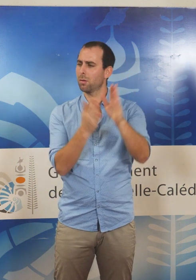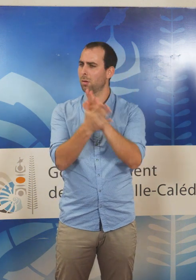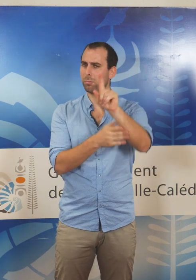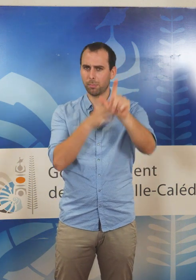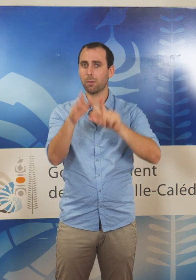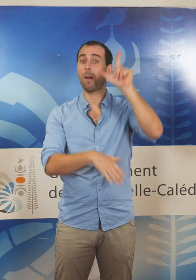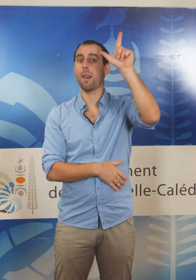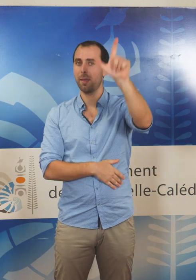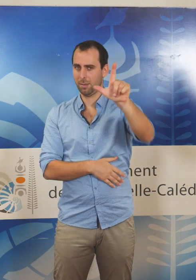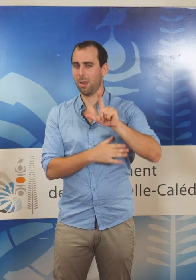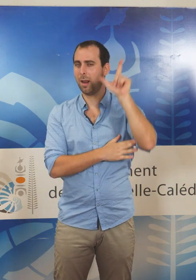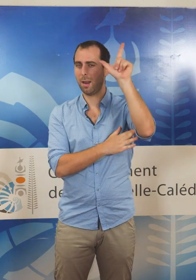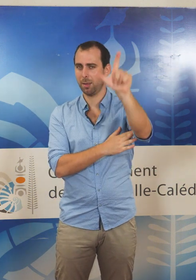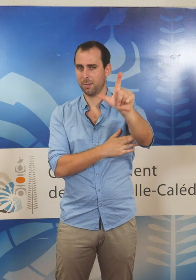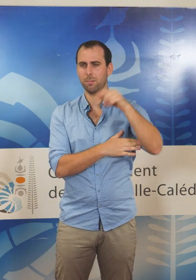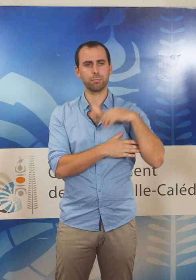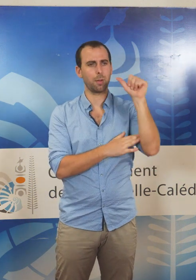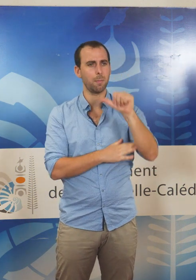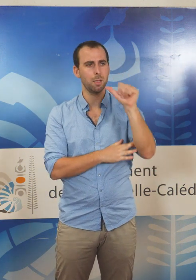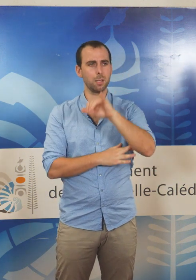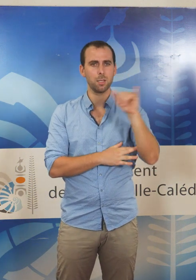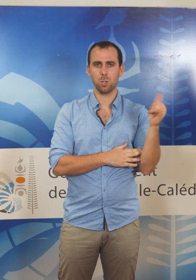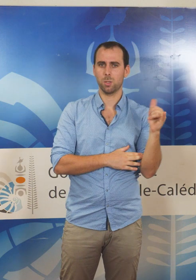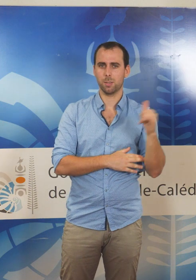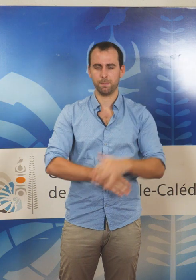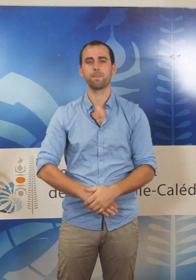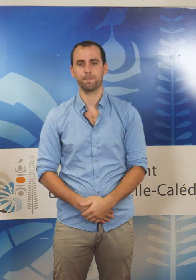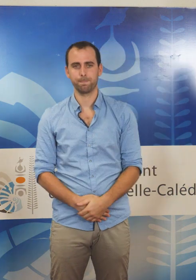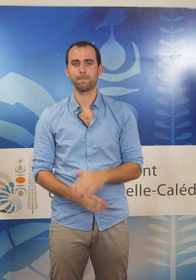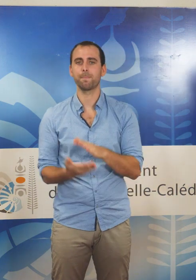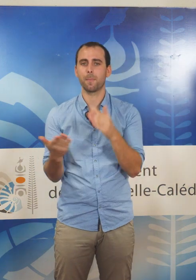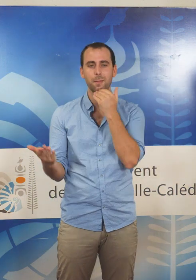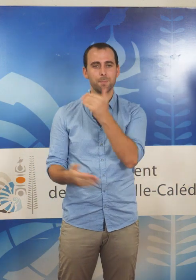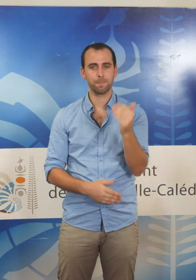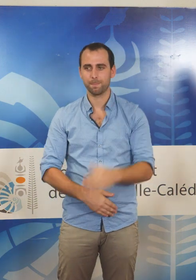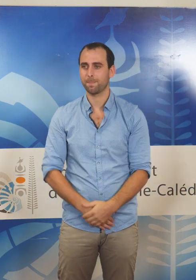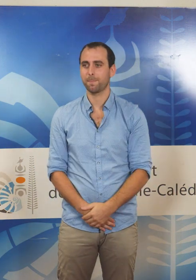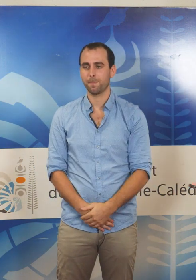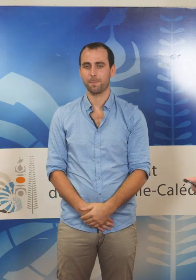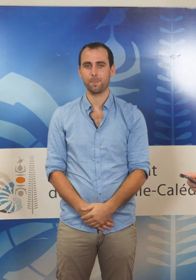Lundi prochain. Pardon, excusez-moi, lundi prochain. C'est le mardi et le jeudi. Excusez-moi. Merci à vous. Merci.